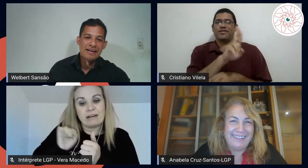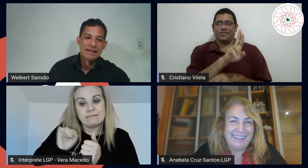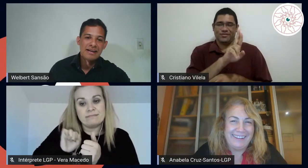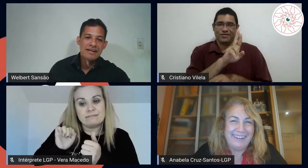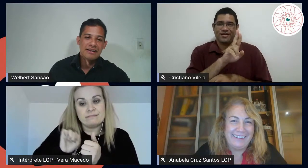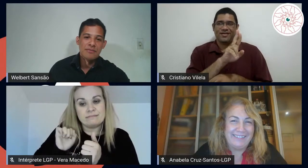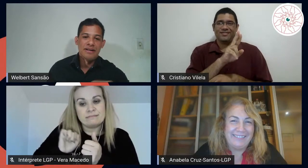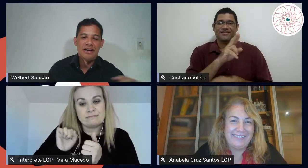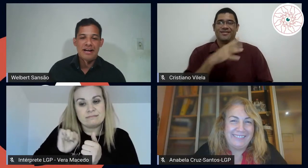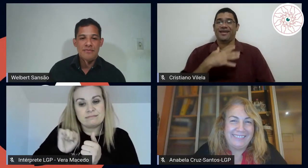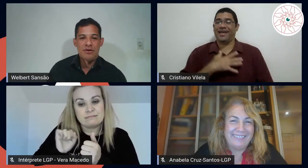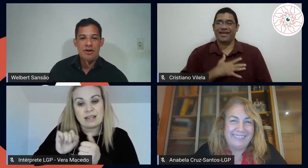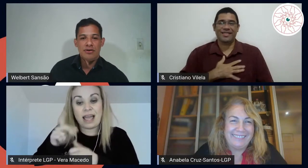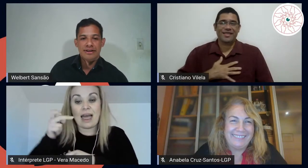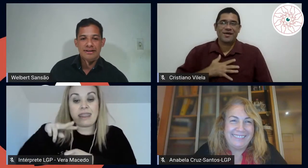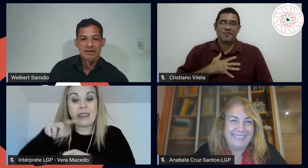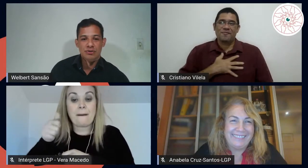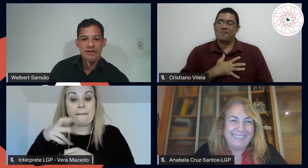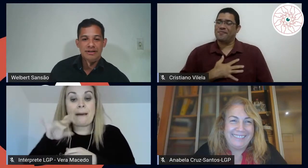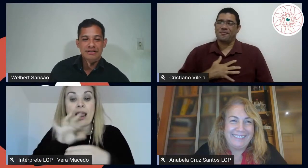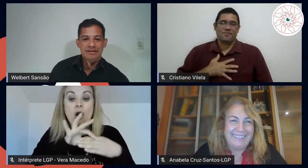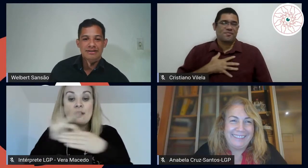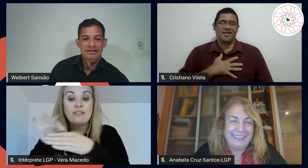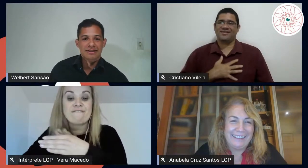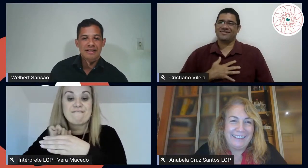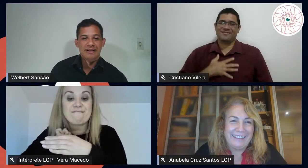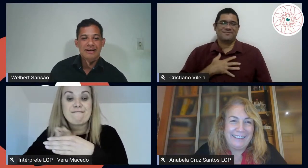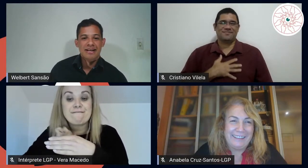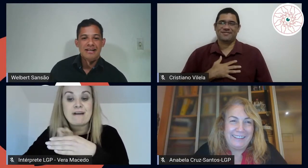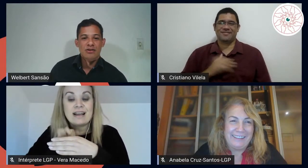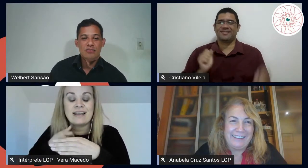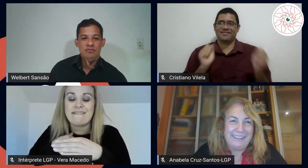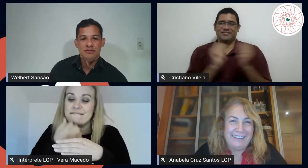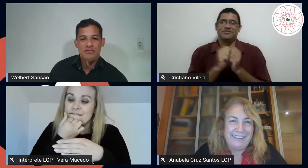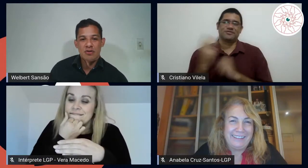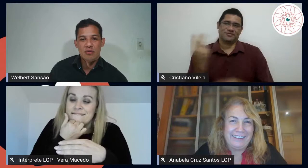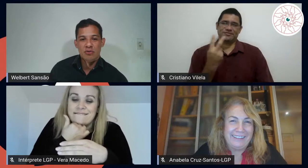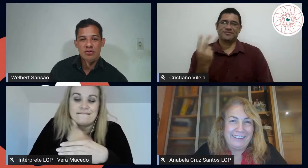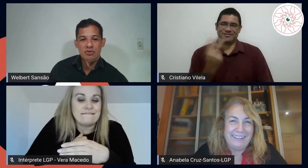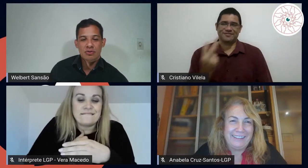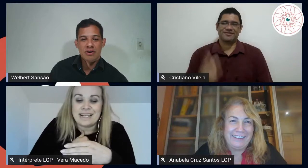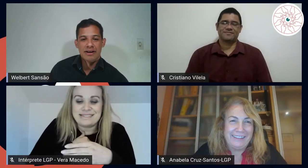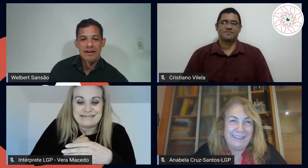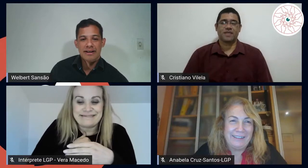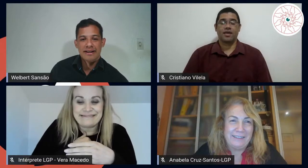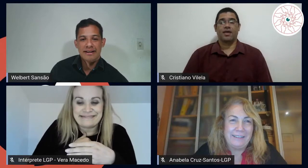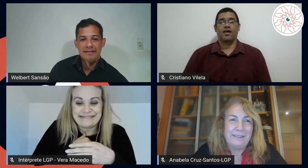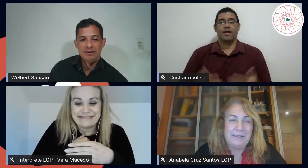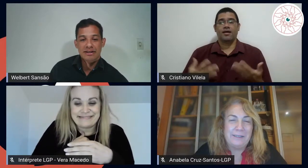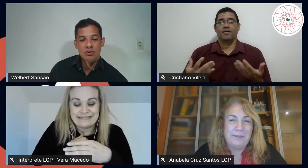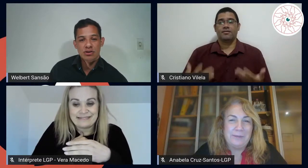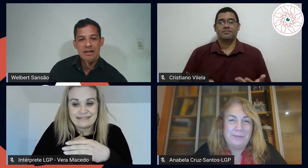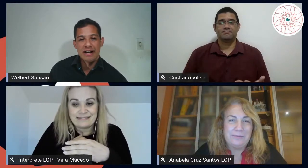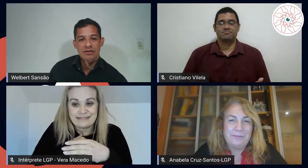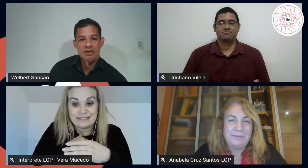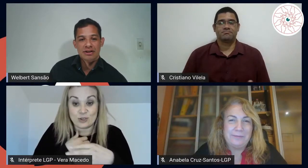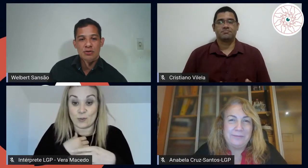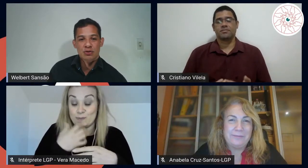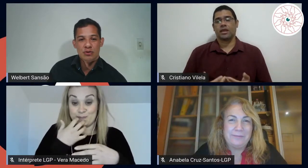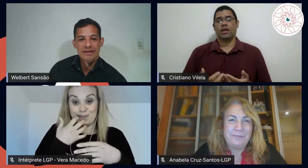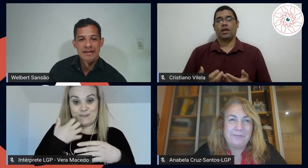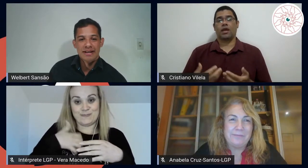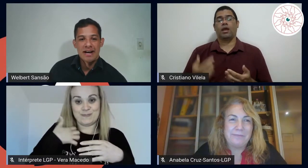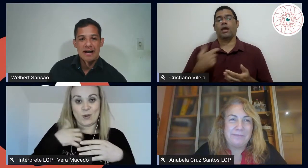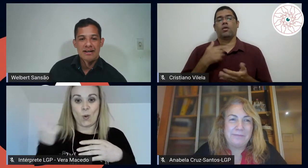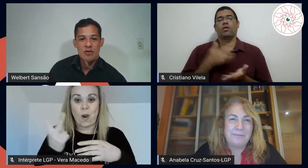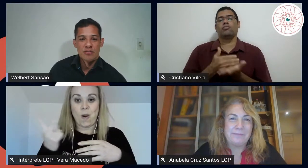Eh, e a Anabela é minha orientadora, né? E eu fico muito eh eh lisongeado de